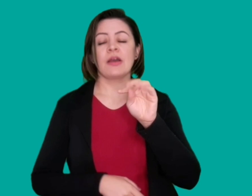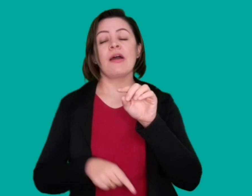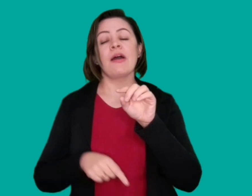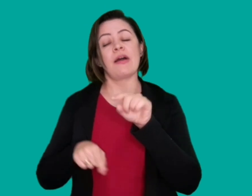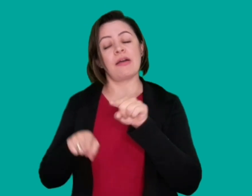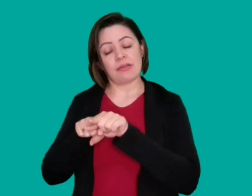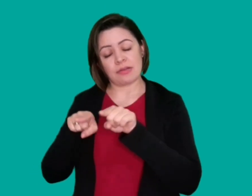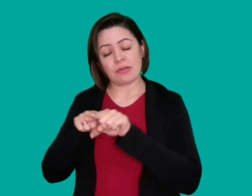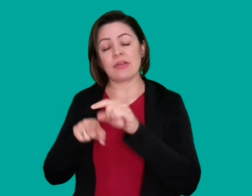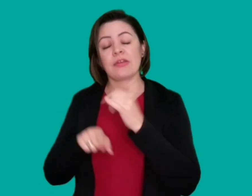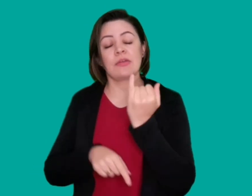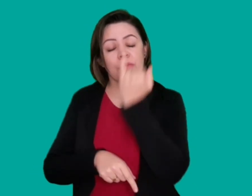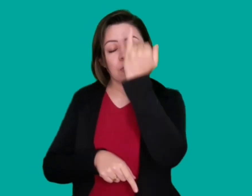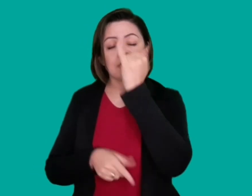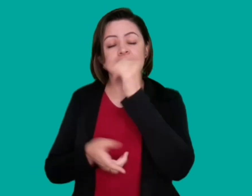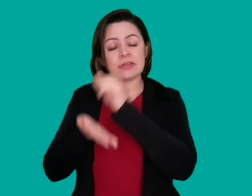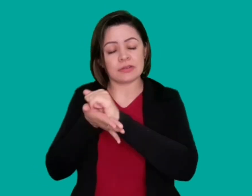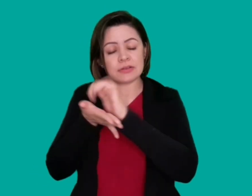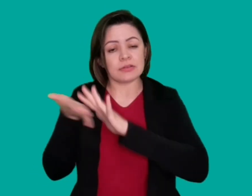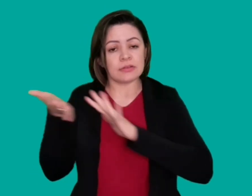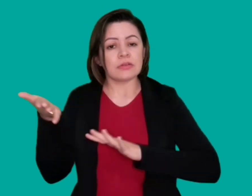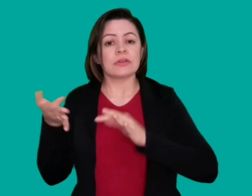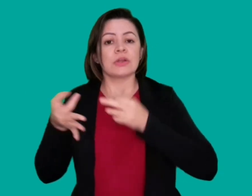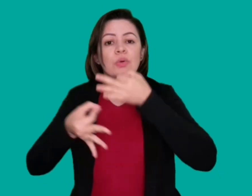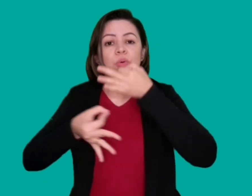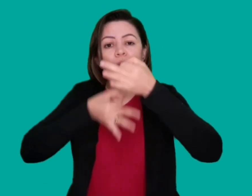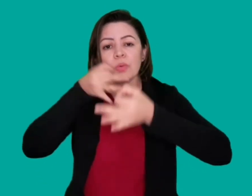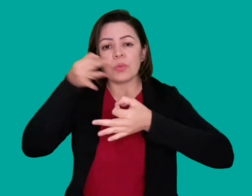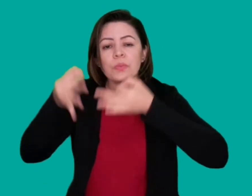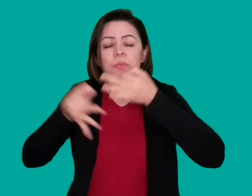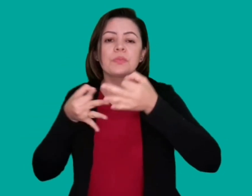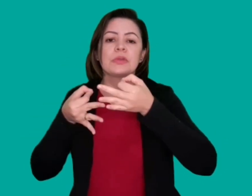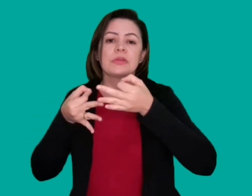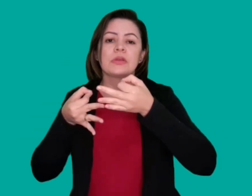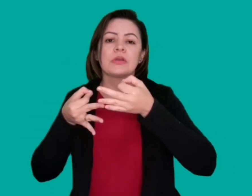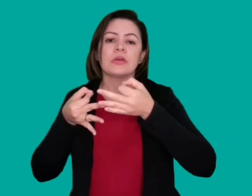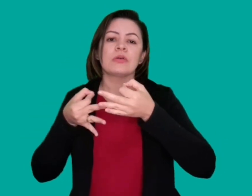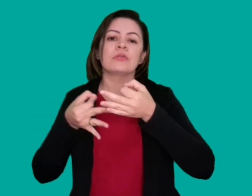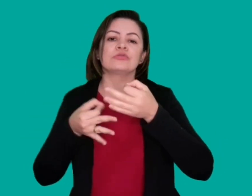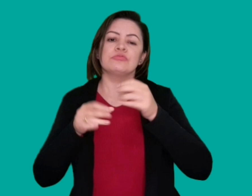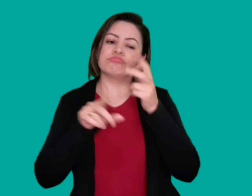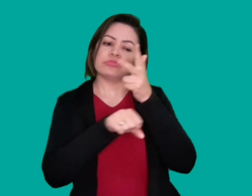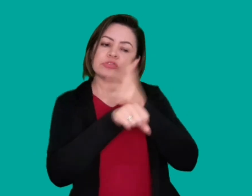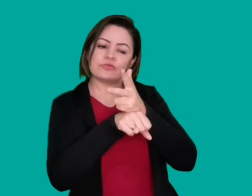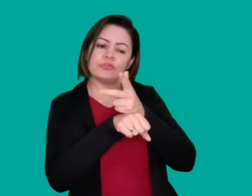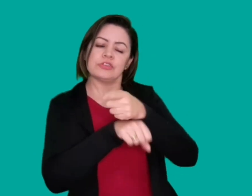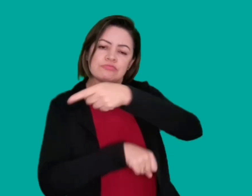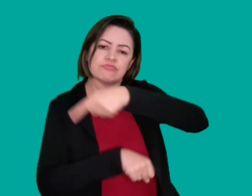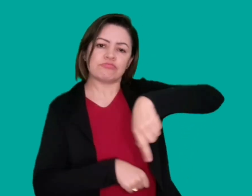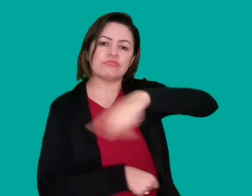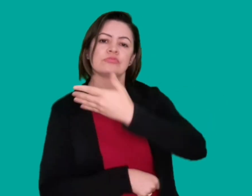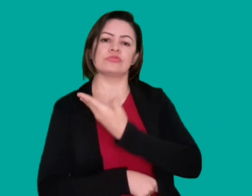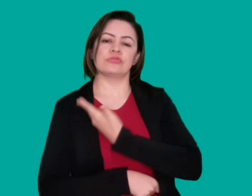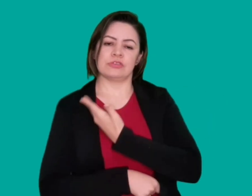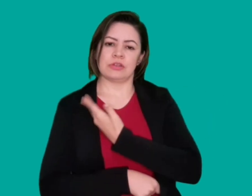e nessa atividade vocês farão também é comentários né Vamos escolher o vídeo de algum colega para